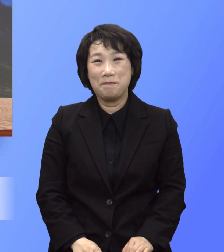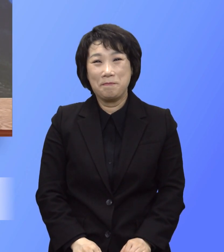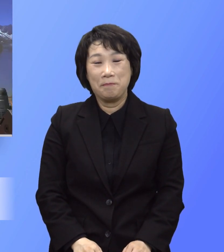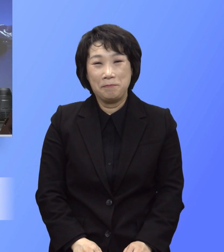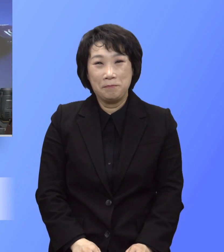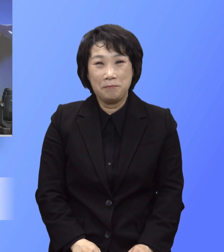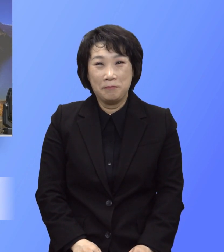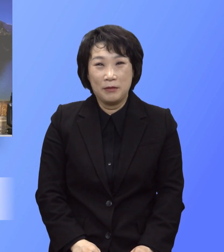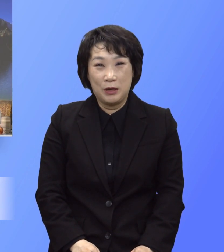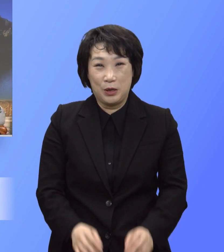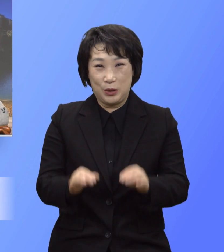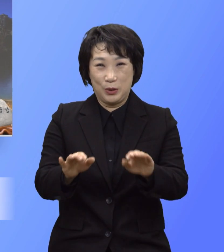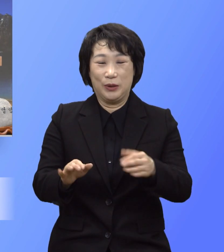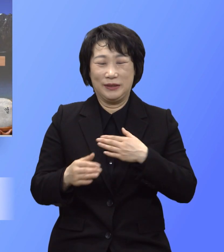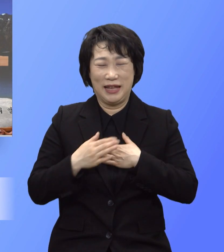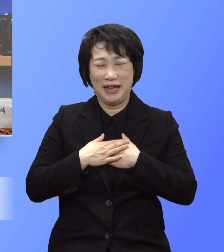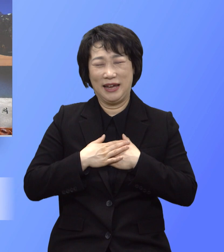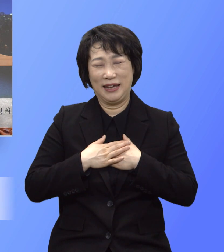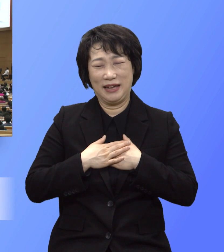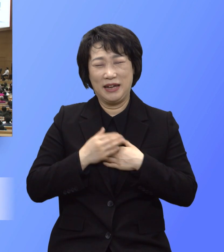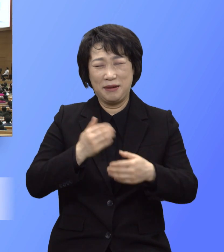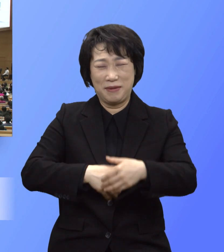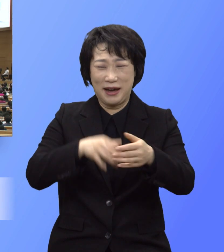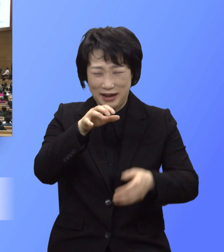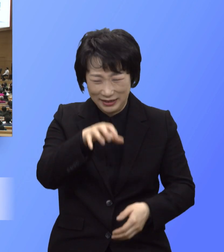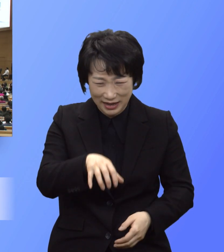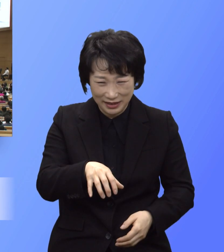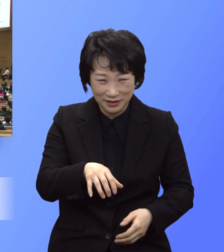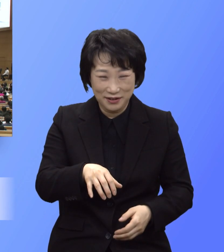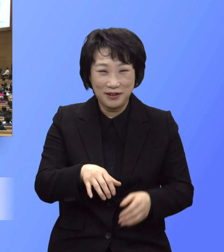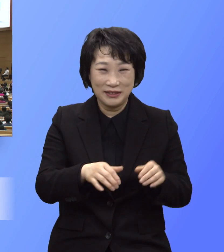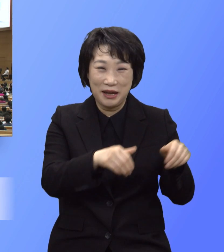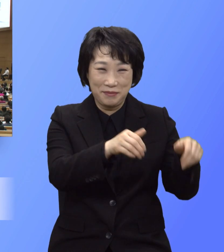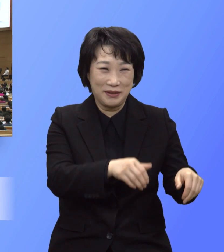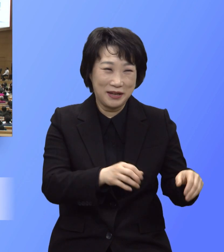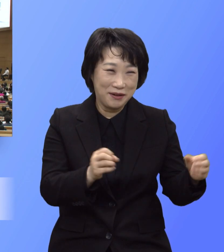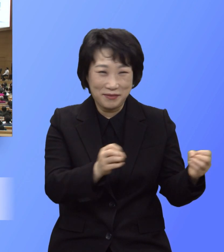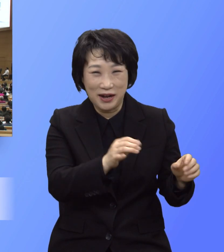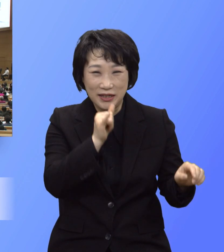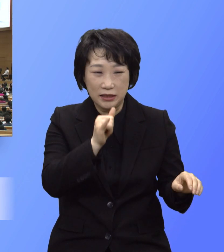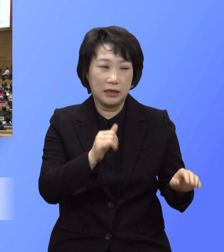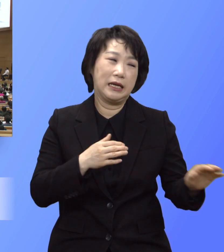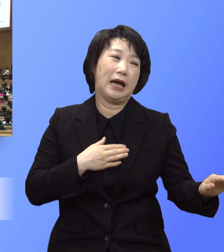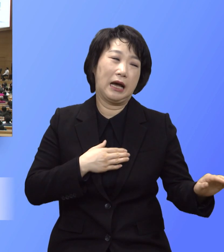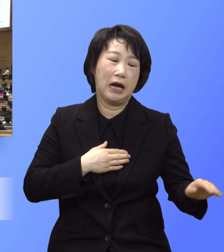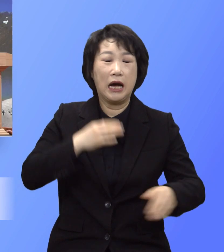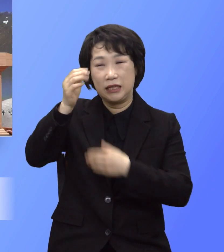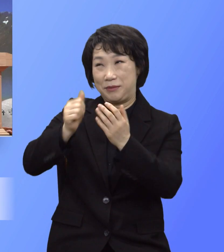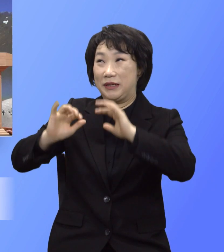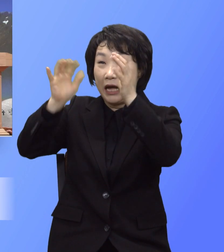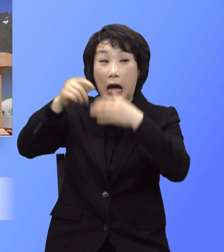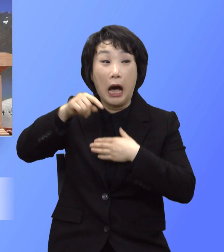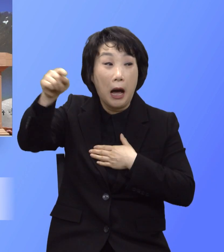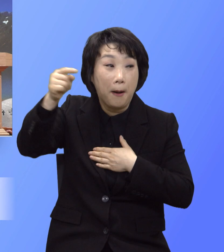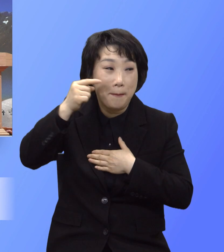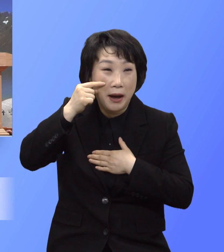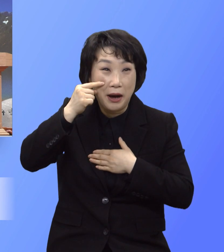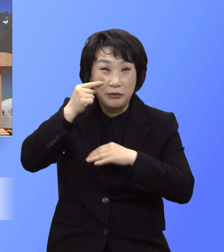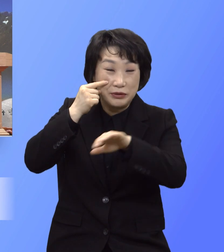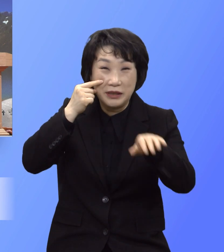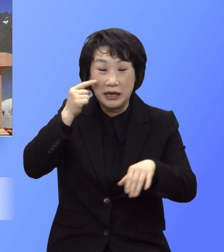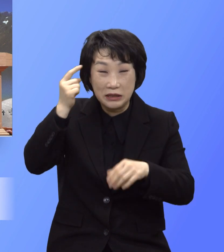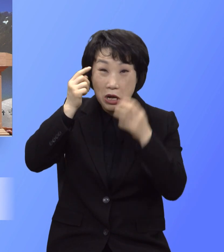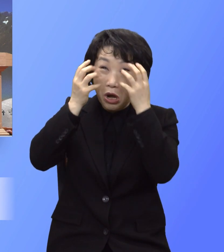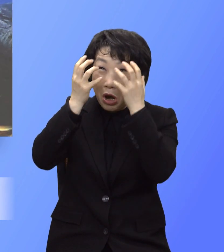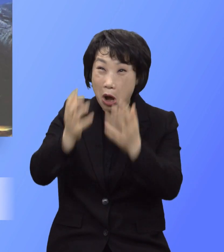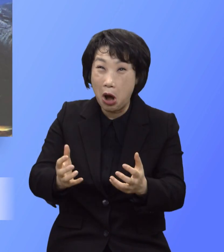오늘 제가 방에서 말했어요. 하늘나라 가면 말이야 우리가 상상하는